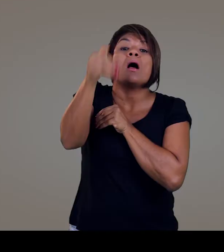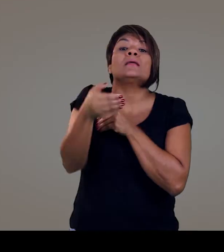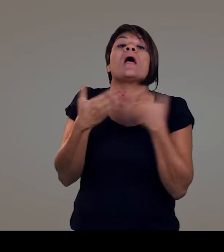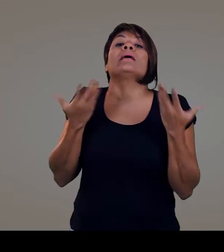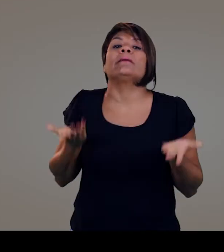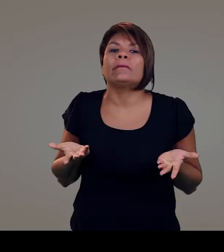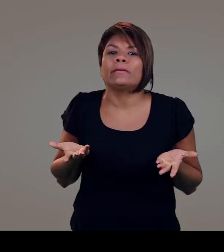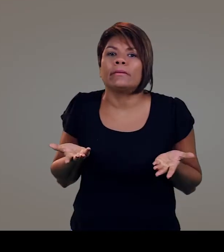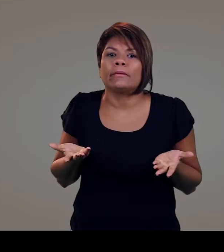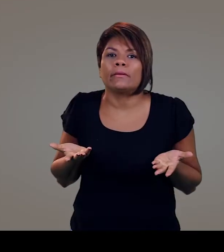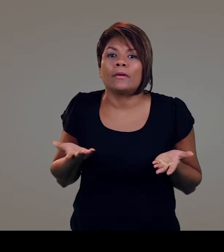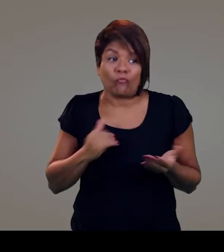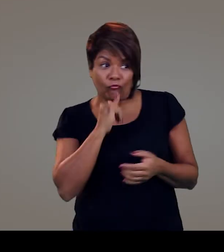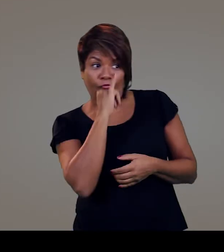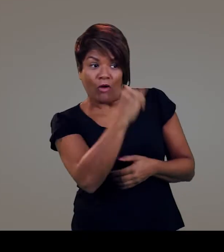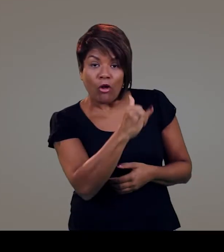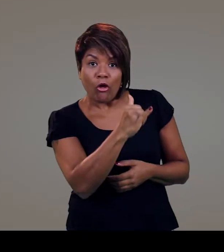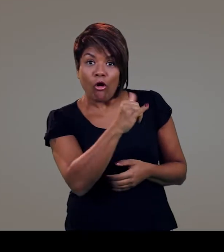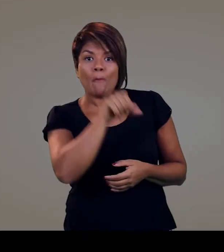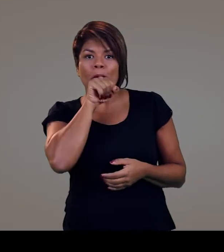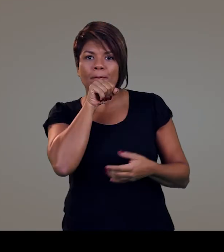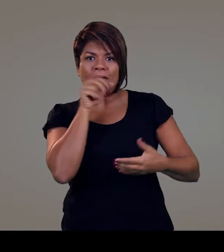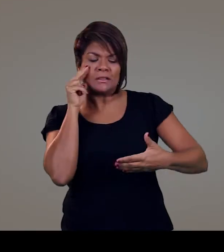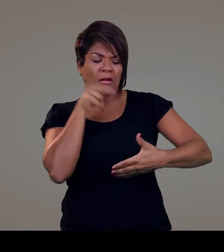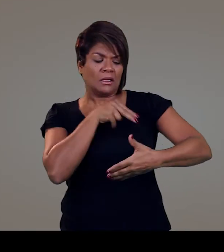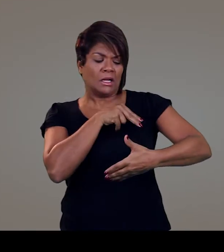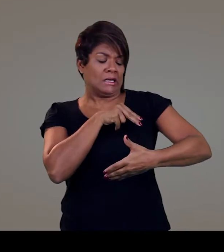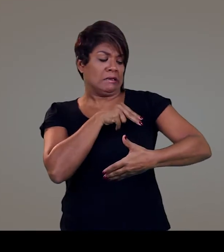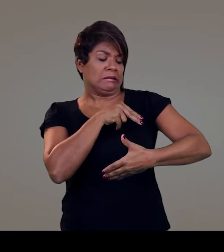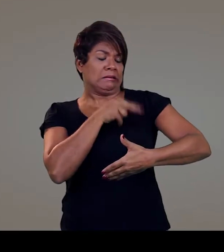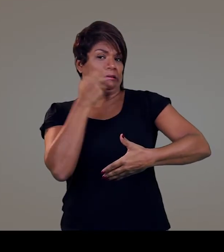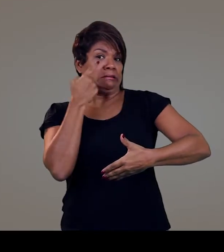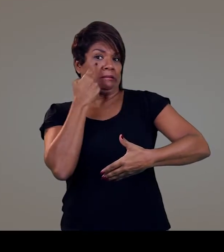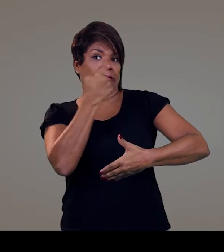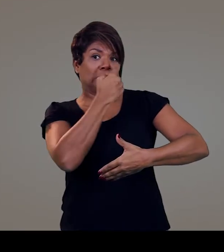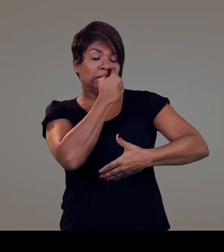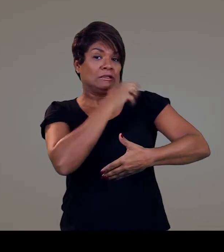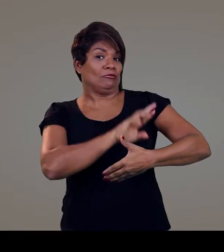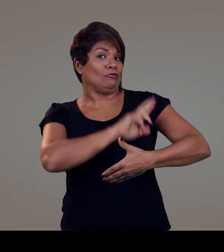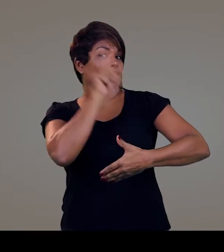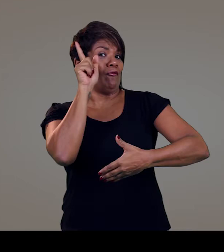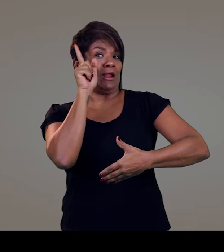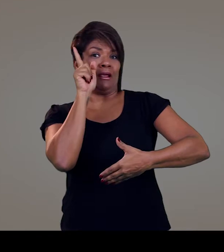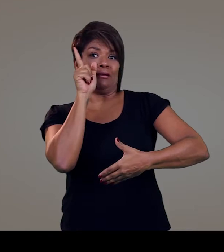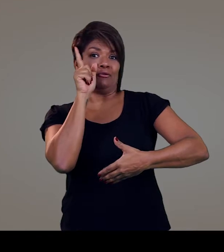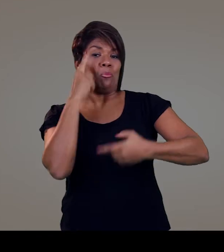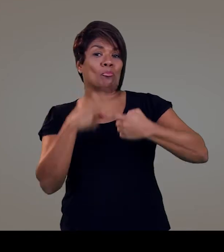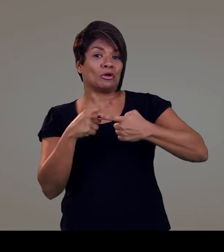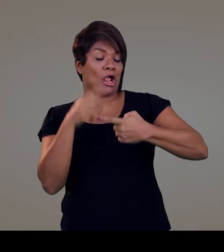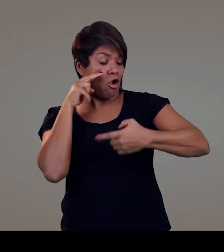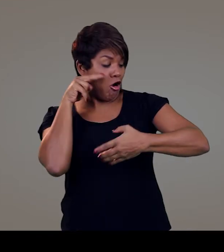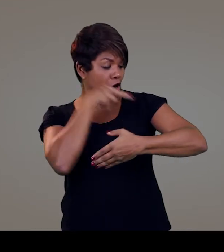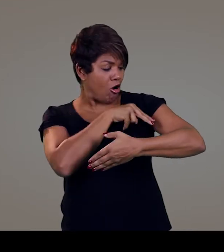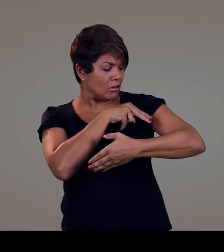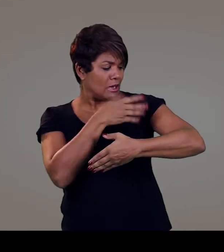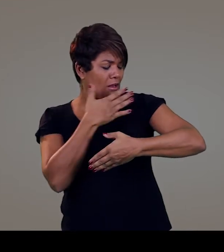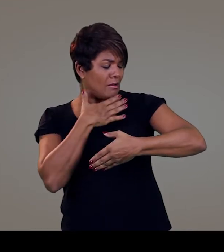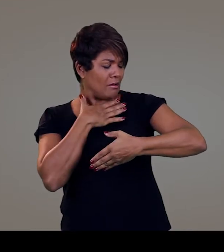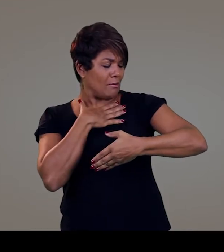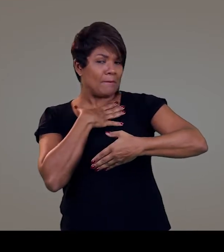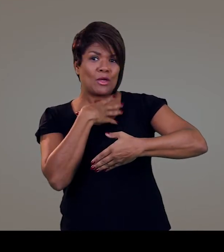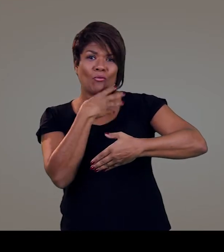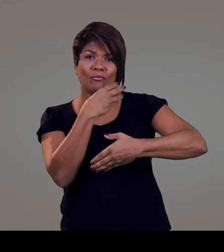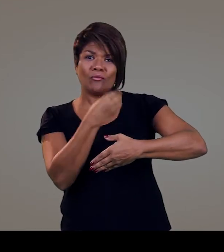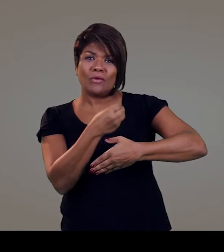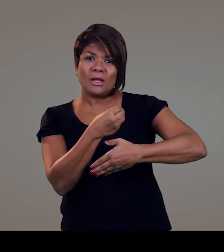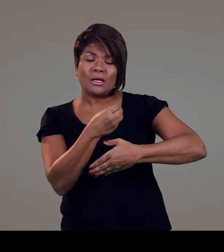mais olhar para essa criança da mesma forma. E esse olhar de falta, né, quando ela olha para a criança e fala, o meu